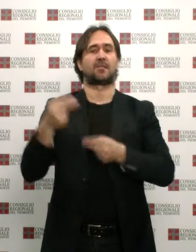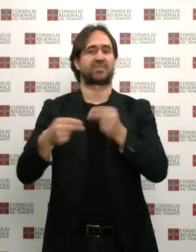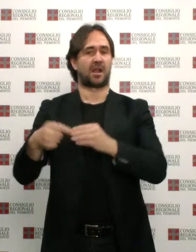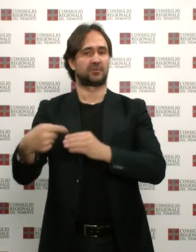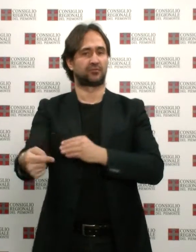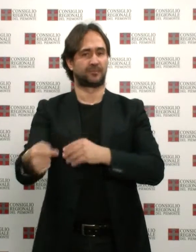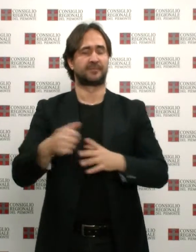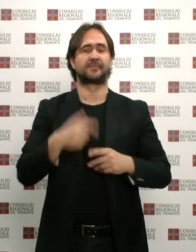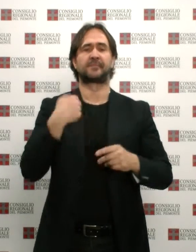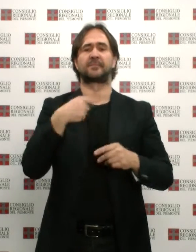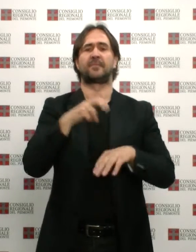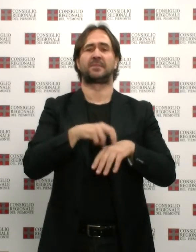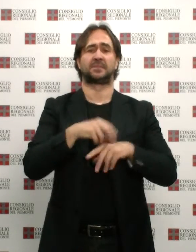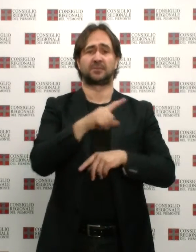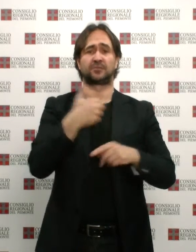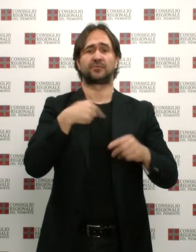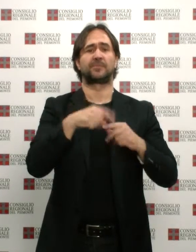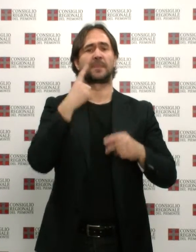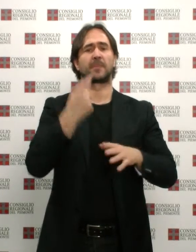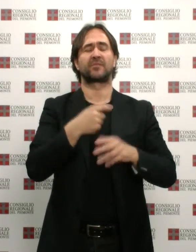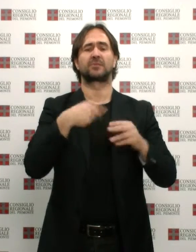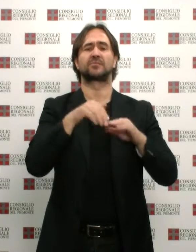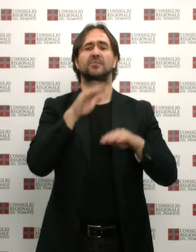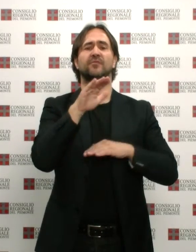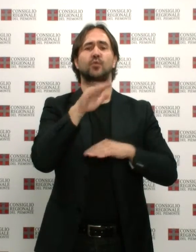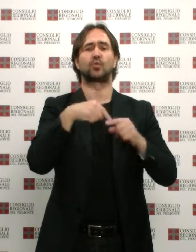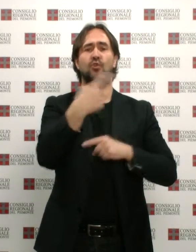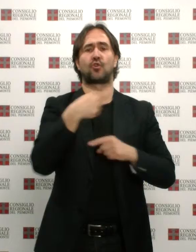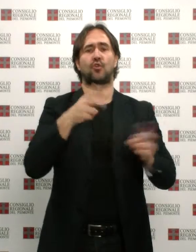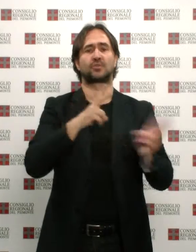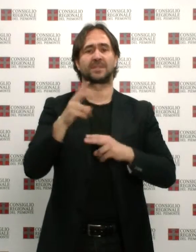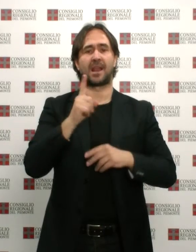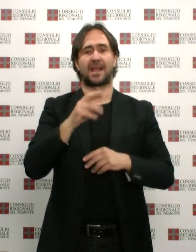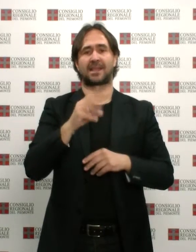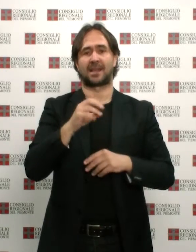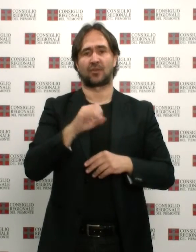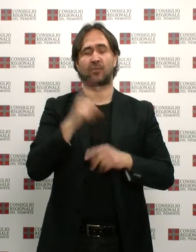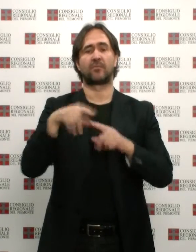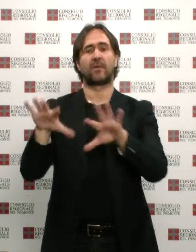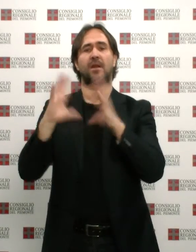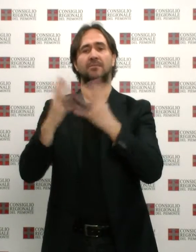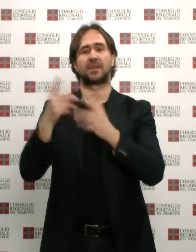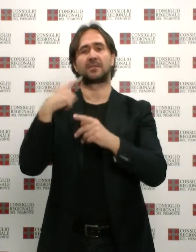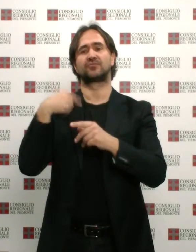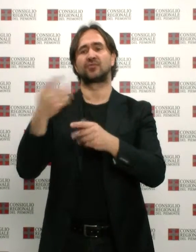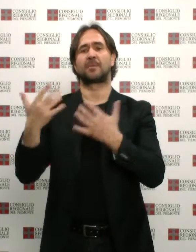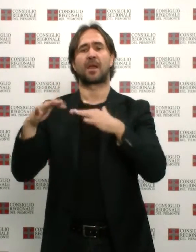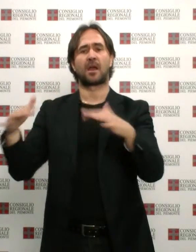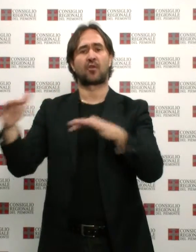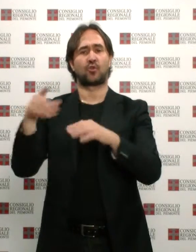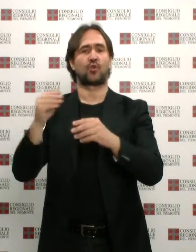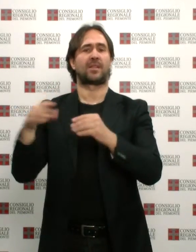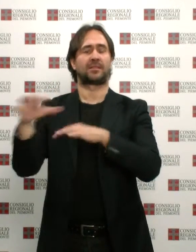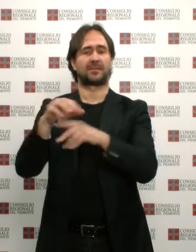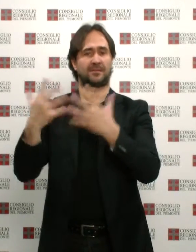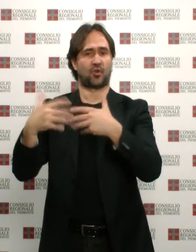è proseguito l'iter del provvedimento sul futuro dell'ospedale Gradenigo e in commissione ambiente quello sul riordino degli enti parco. In seduta